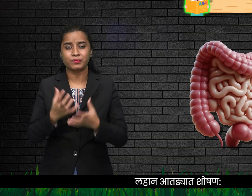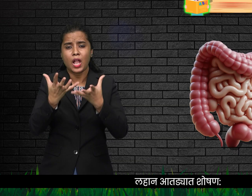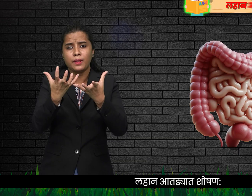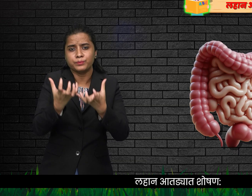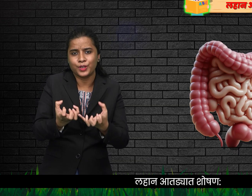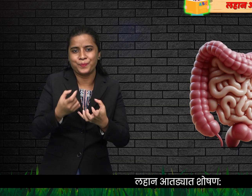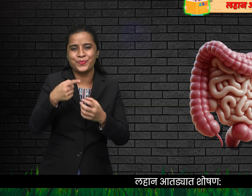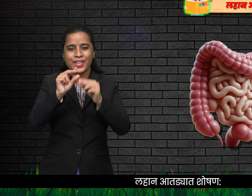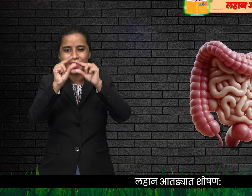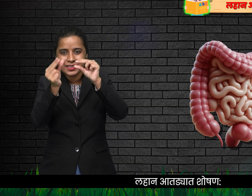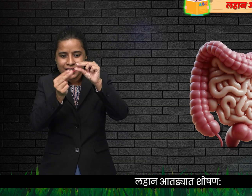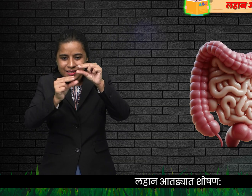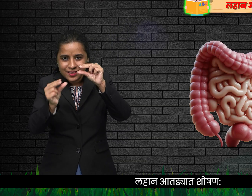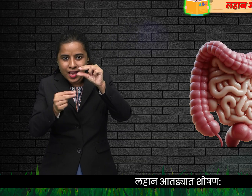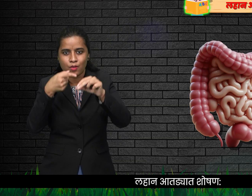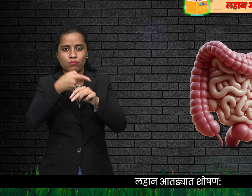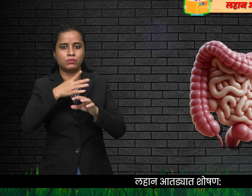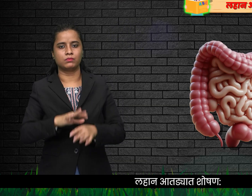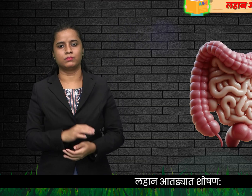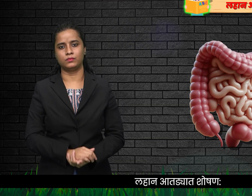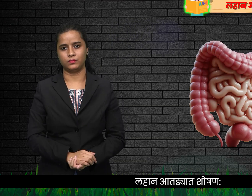लहान आतड्यात शोषण.